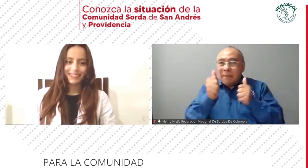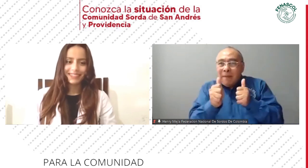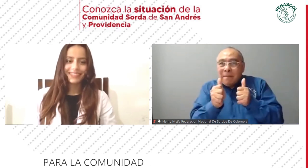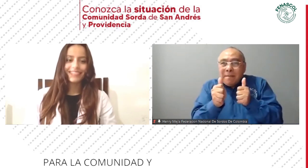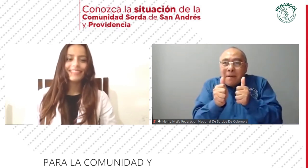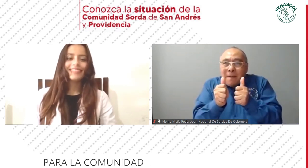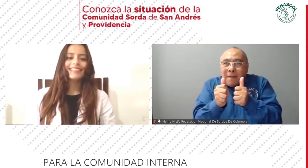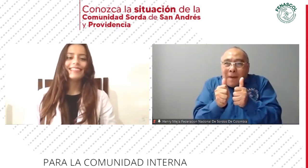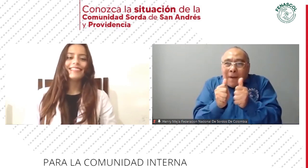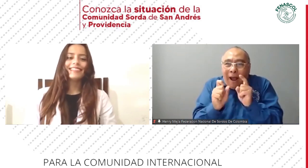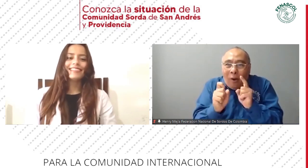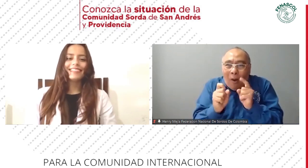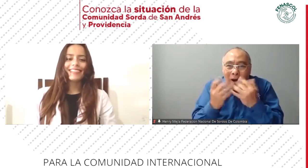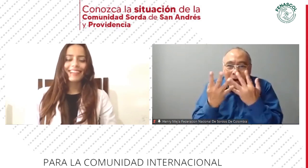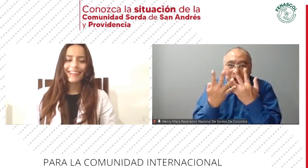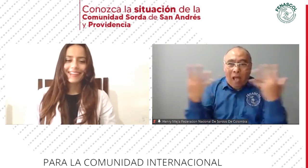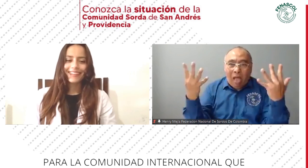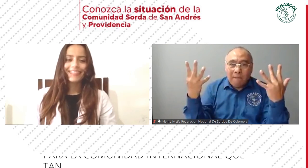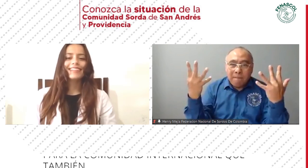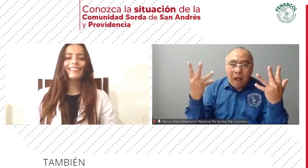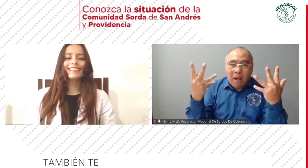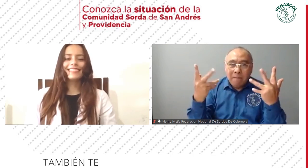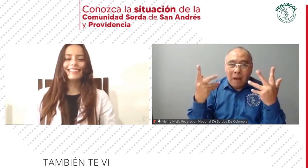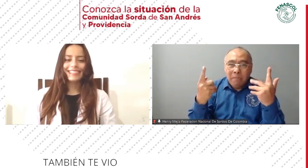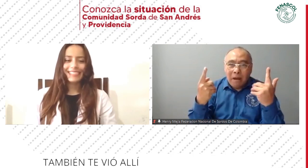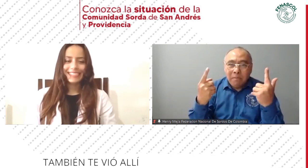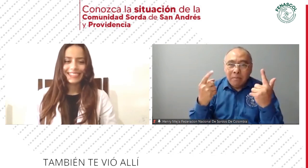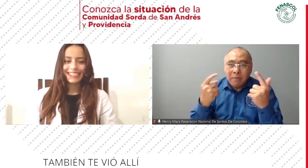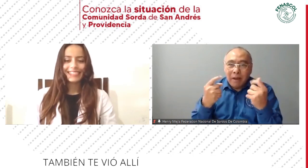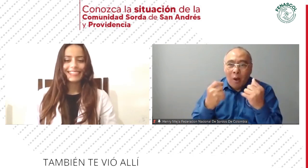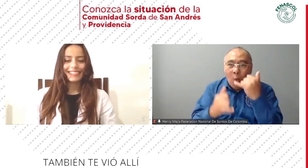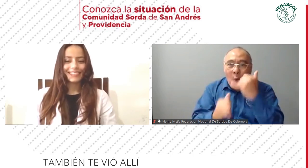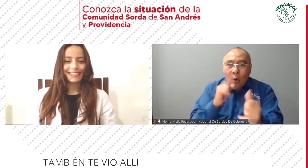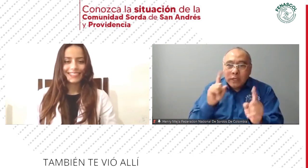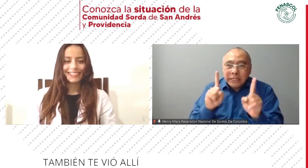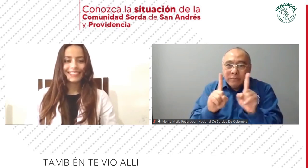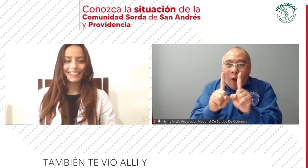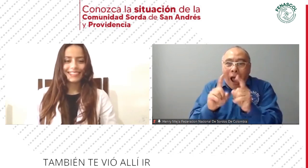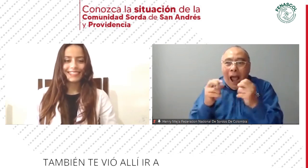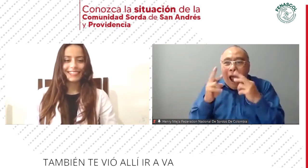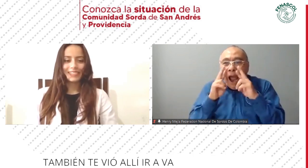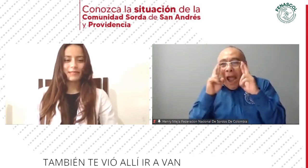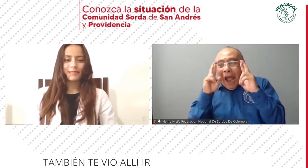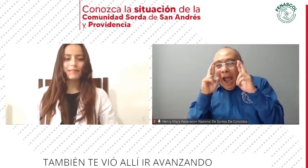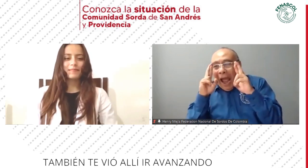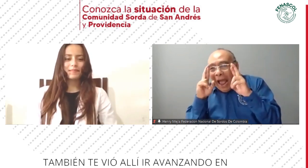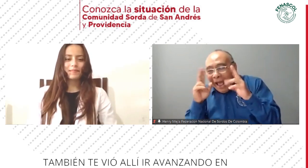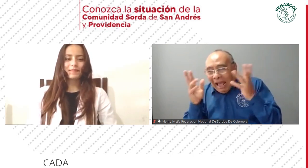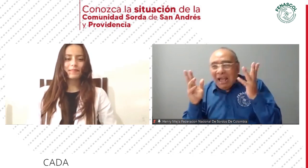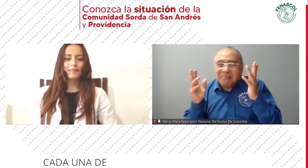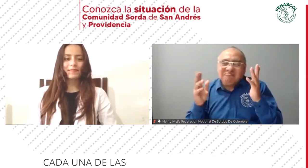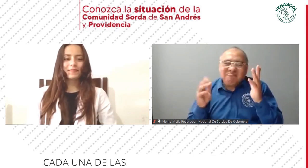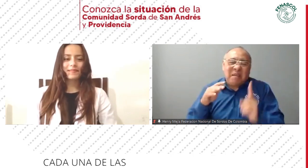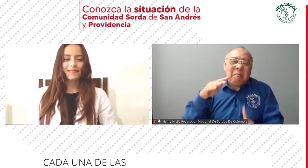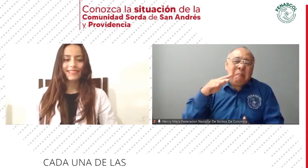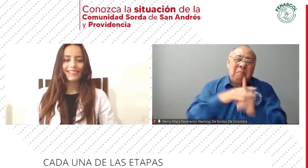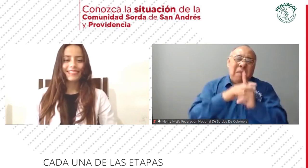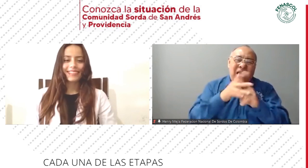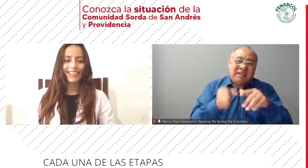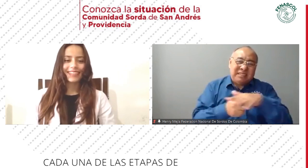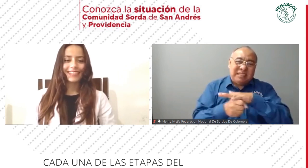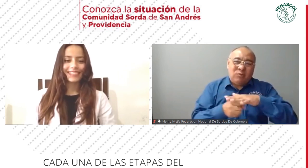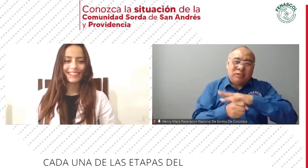internacional que también te vio allí ir avanzando en cada una de las etapas